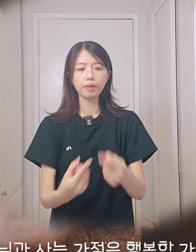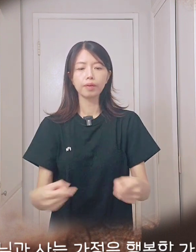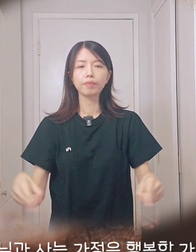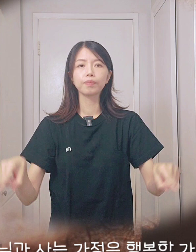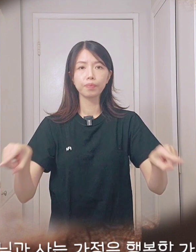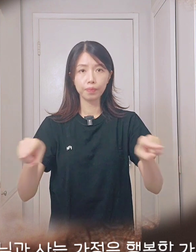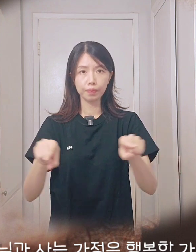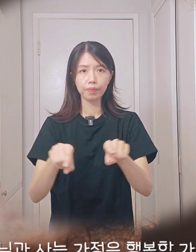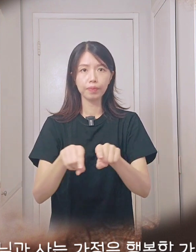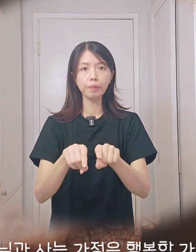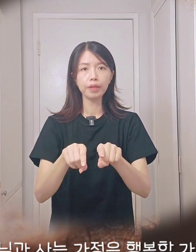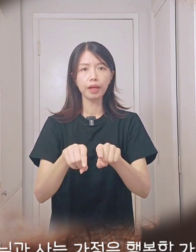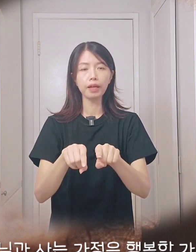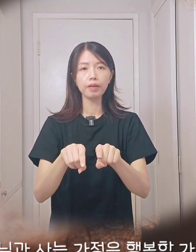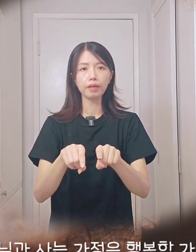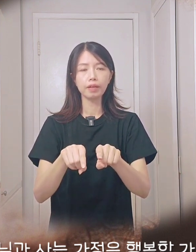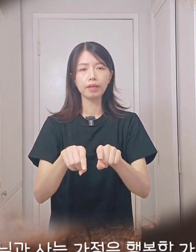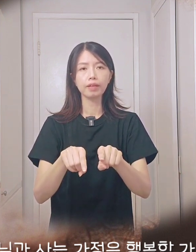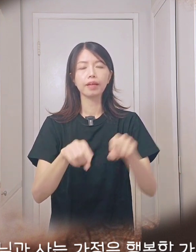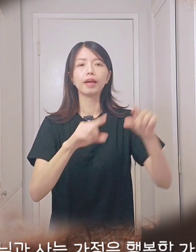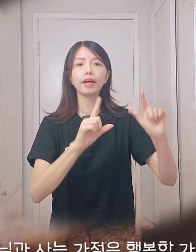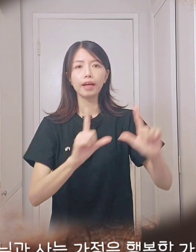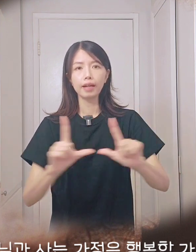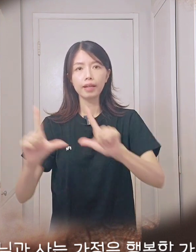예수님과 함께